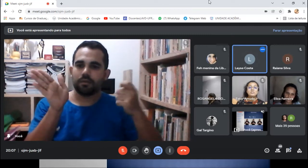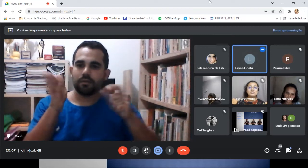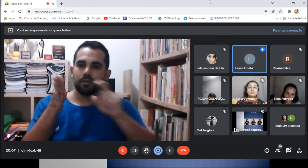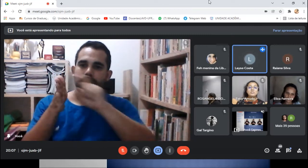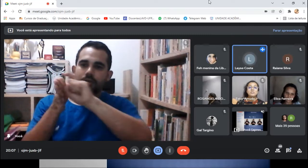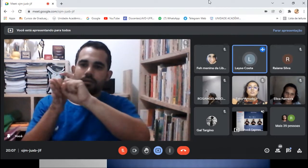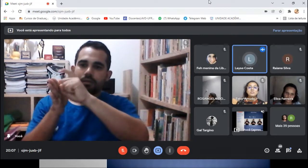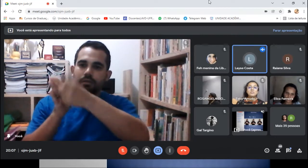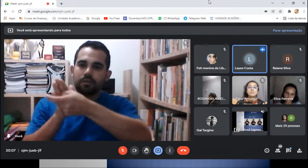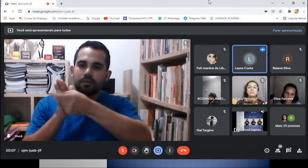Este é o sinal.